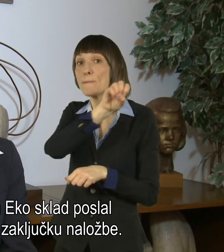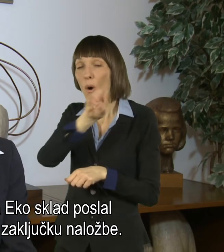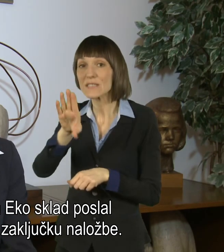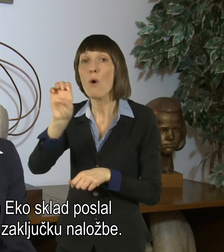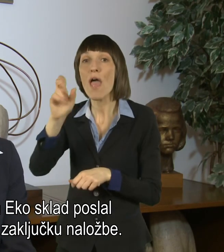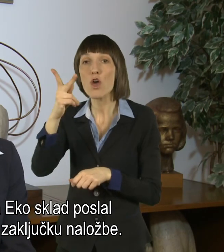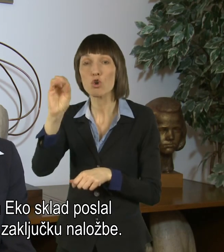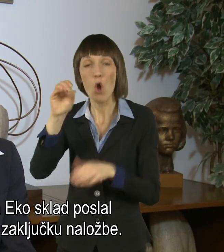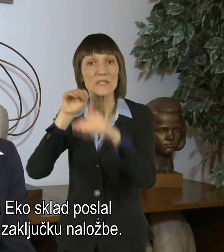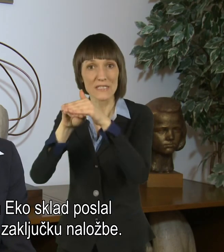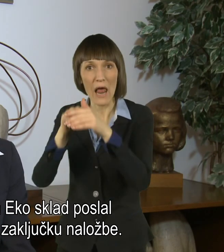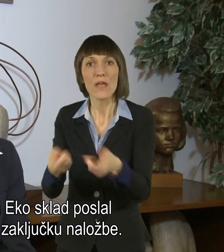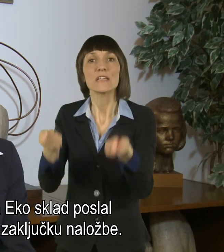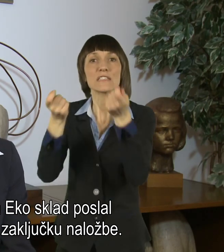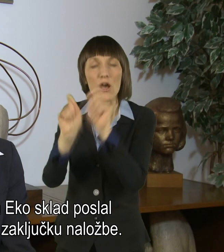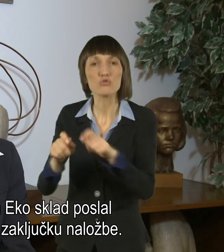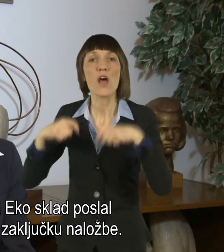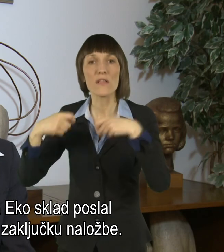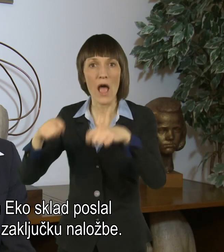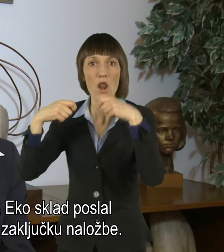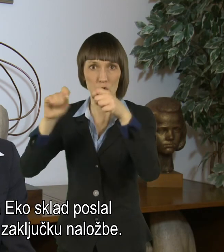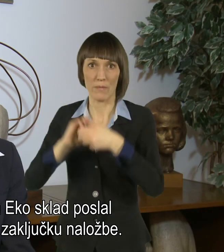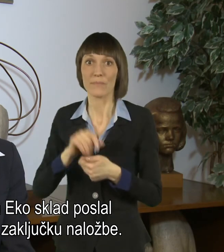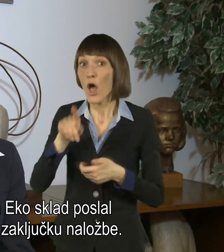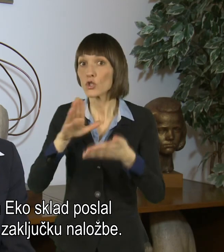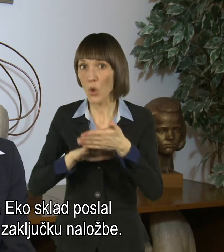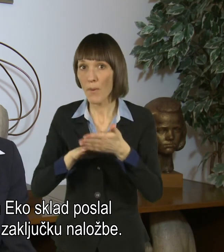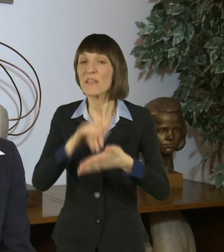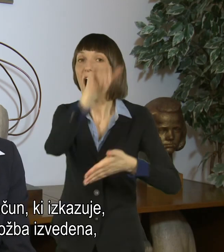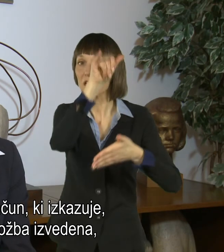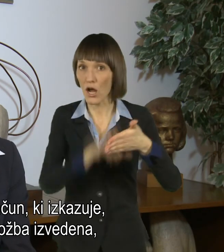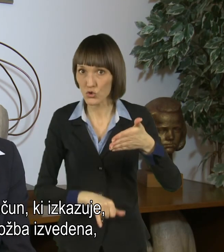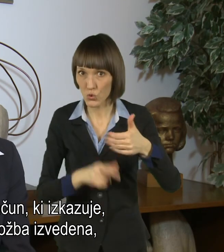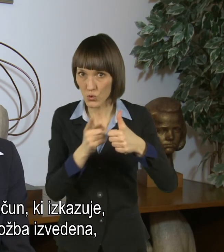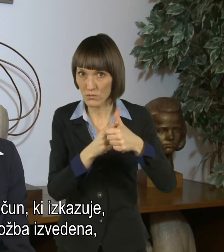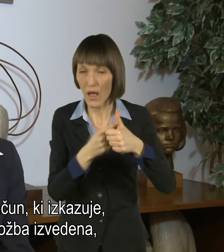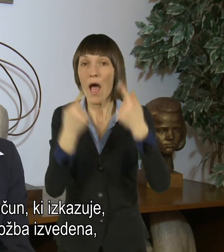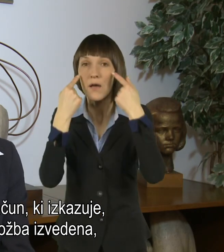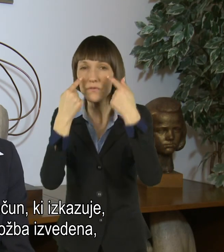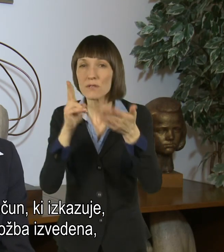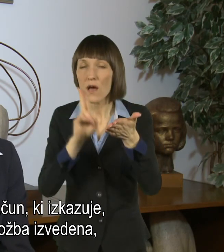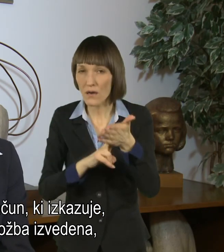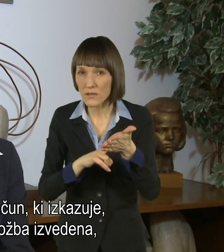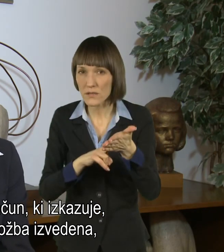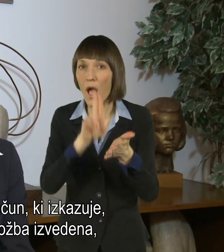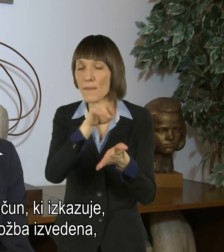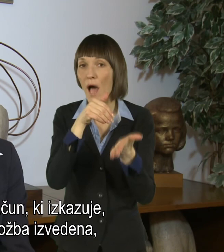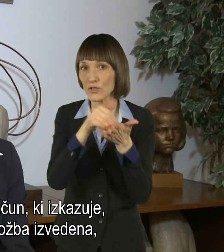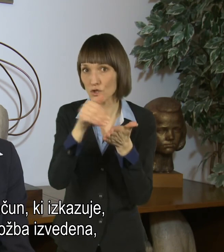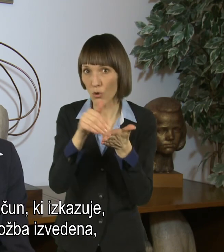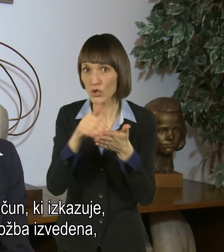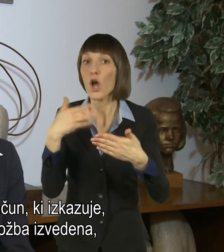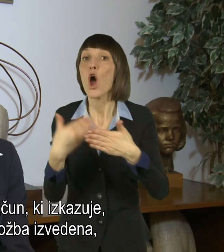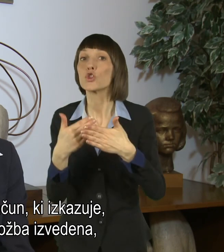zopet na Ekosklad poslal dokumentacijo o zaključku naložbe. To se pravi račun, ki izkazuje, da je